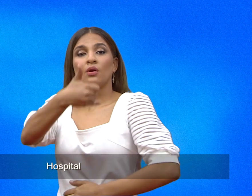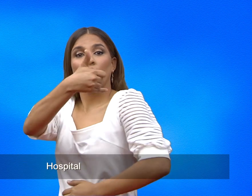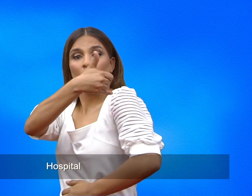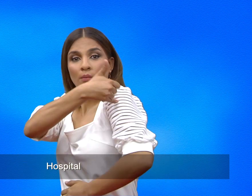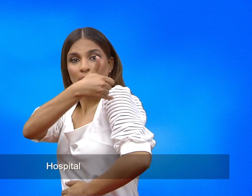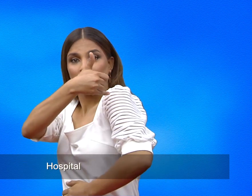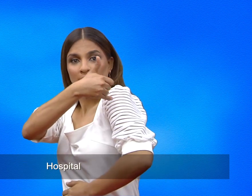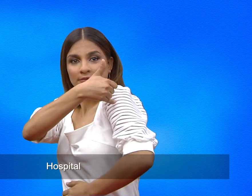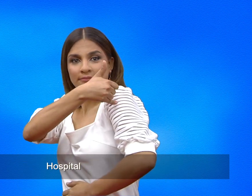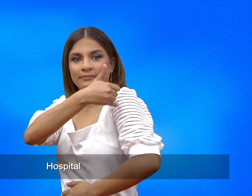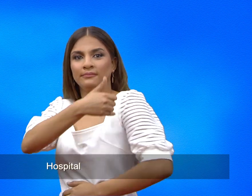hospital